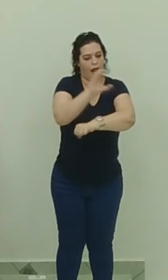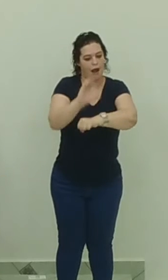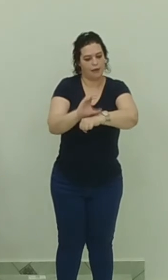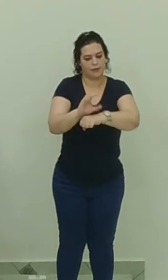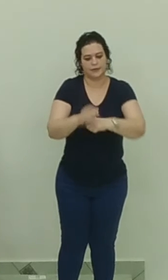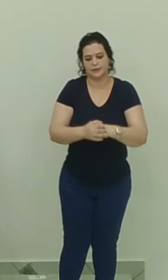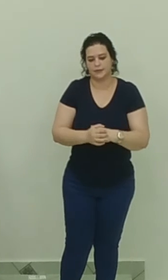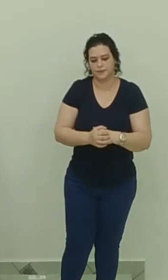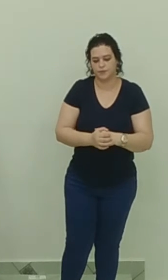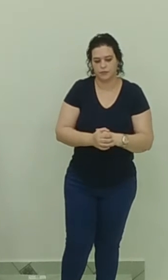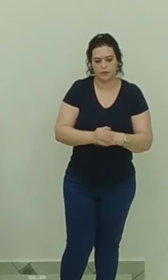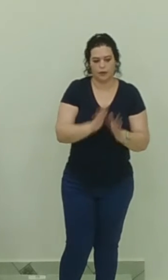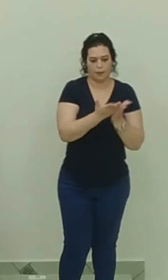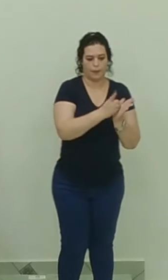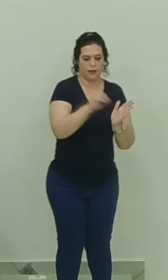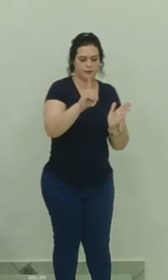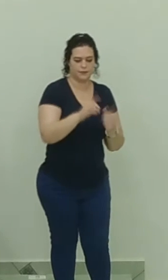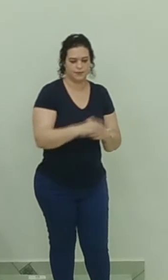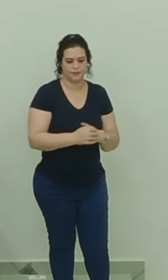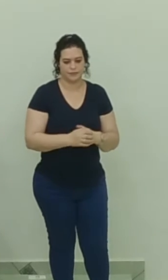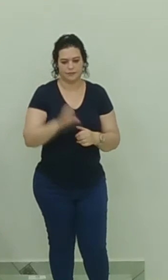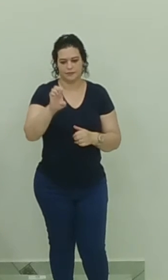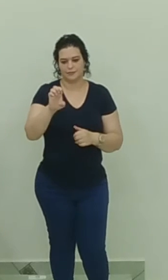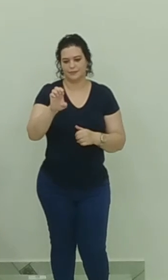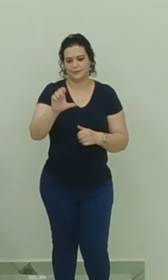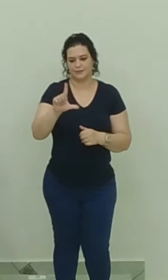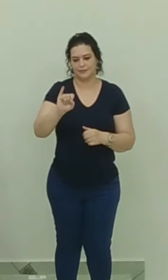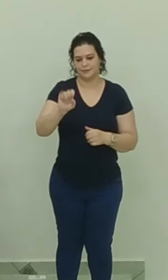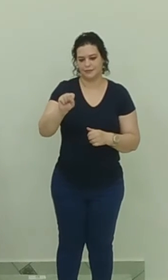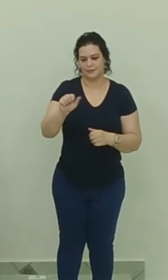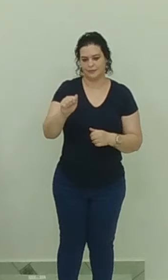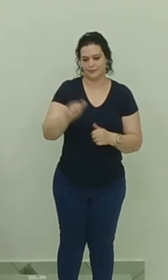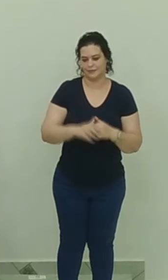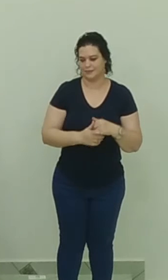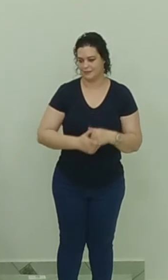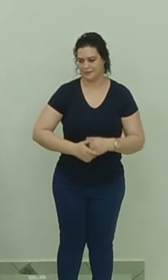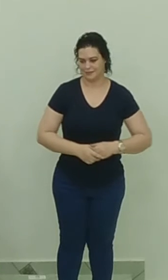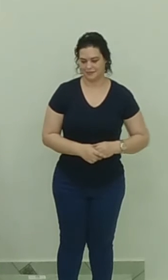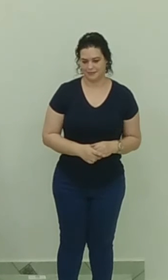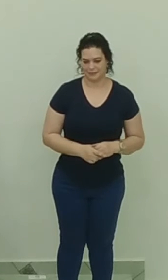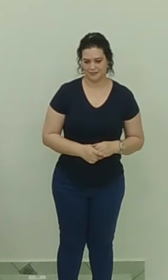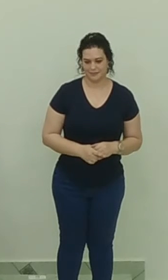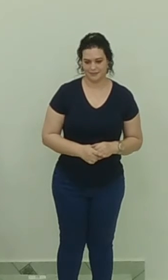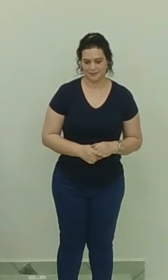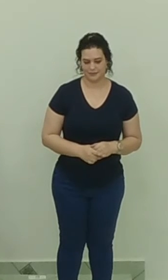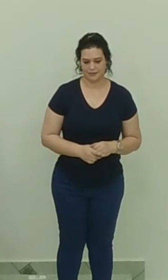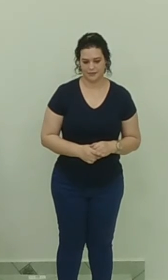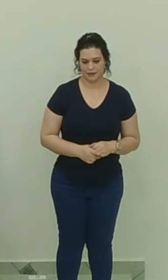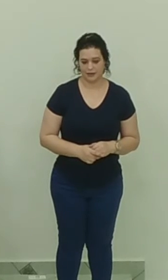Bíblia, segundo o livro dos Reis, capítulo 2 e verso